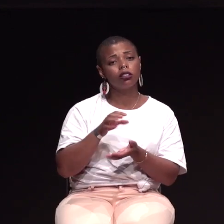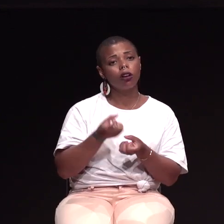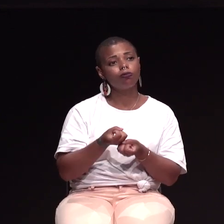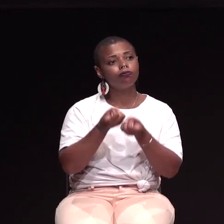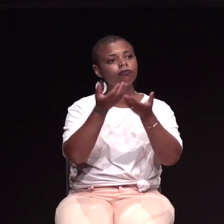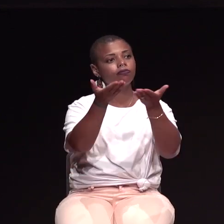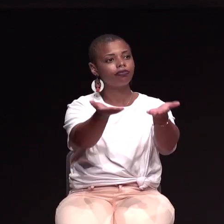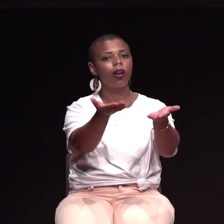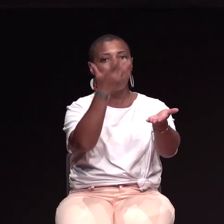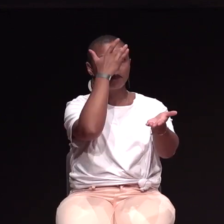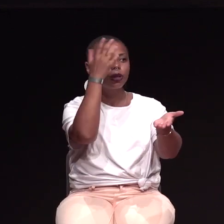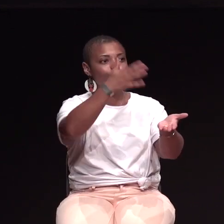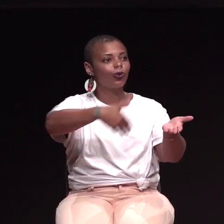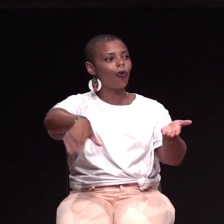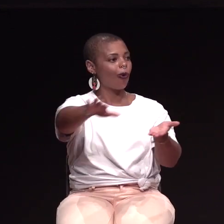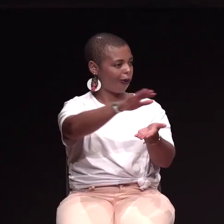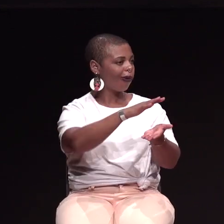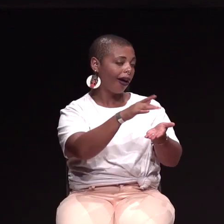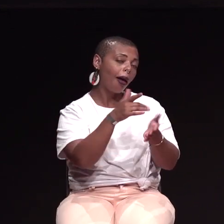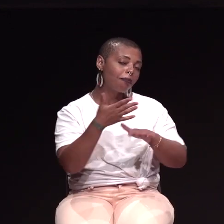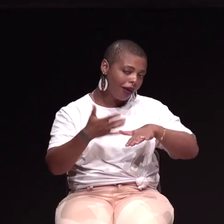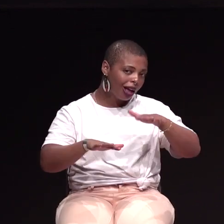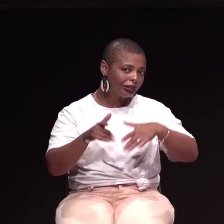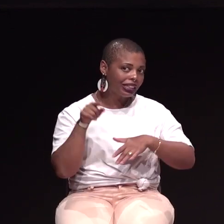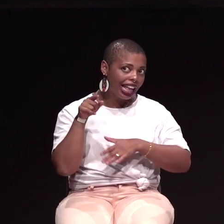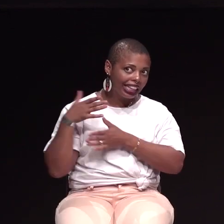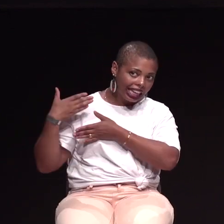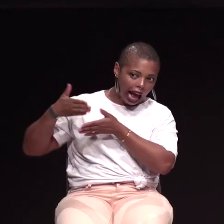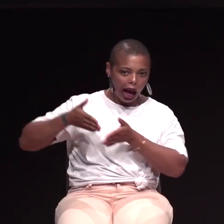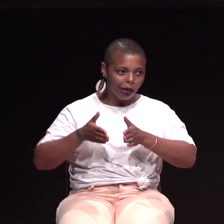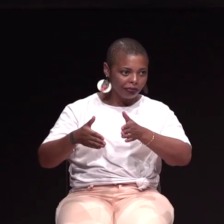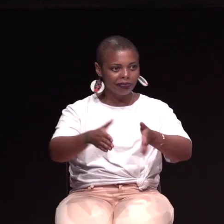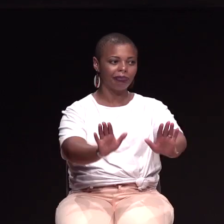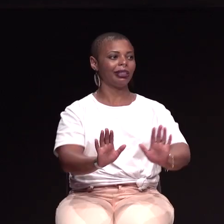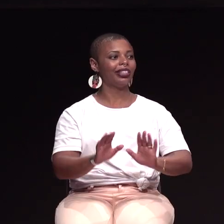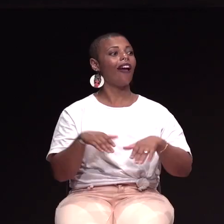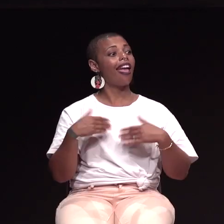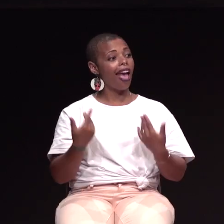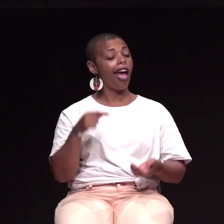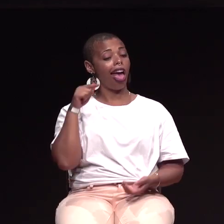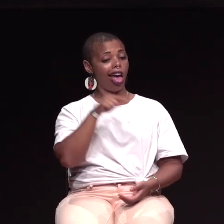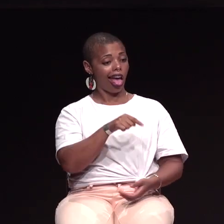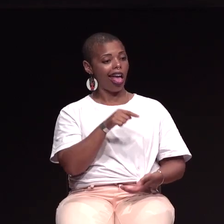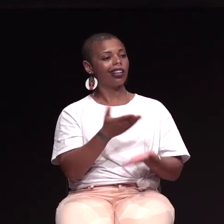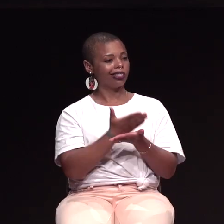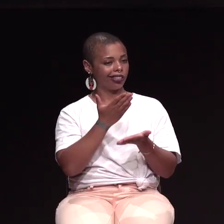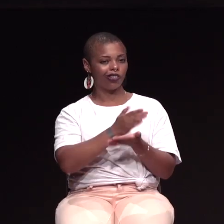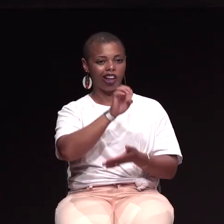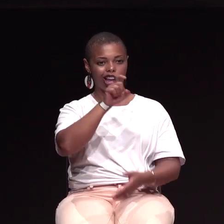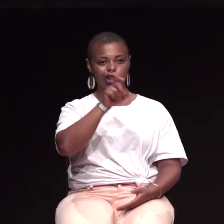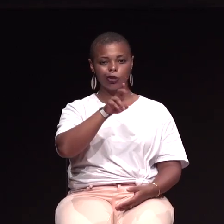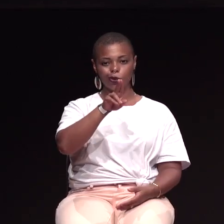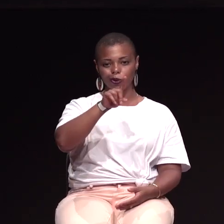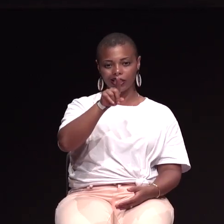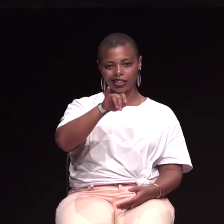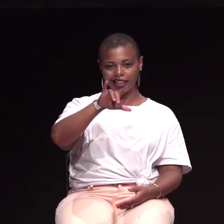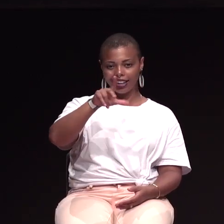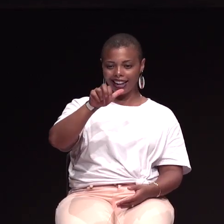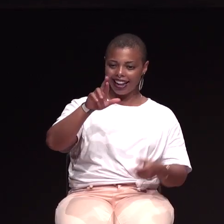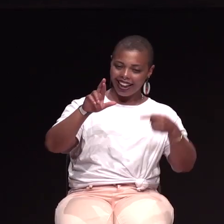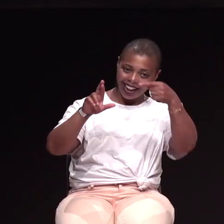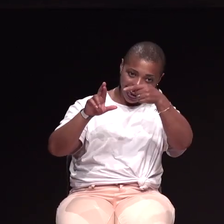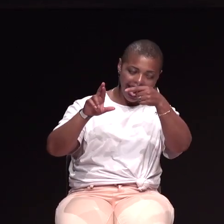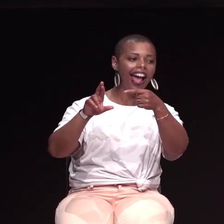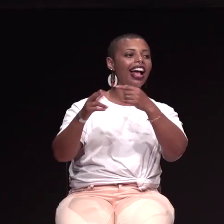pessoas. É mais ou menos esse o caminho. E foi esse livro, o Exusilhar, que me